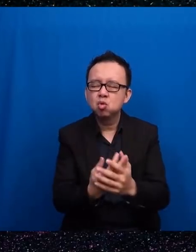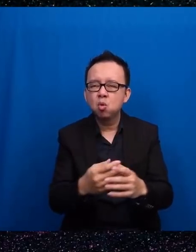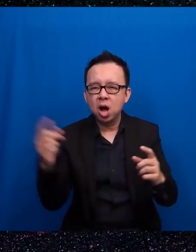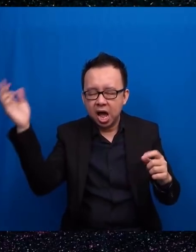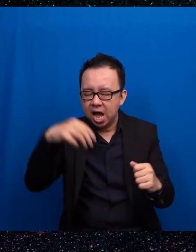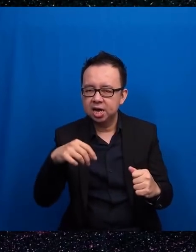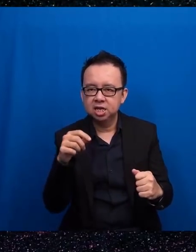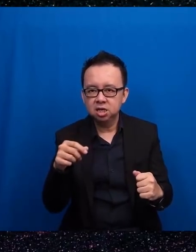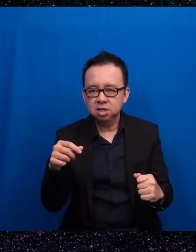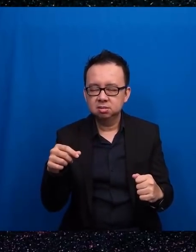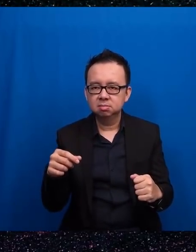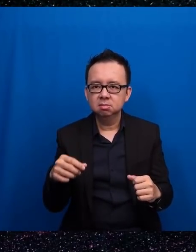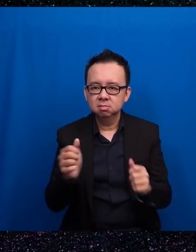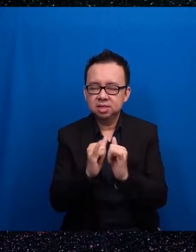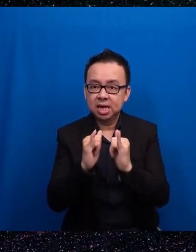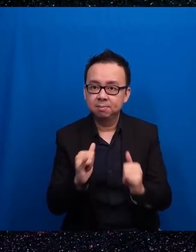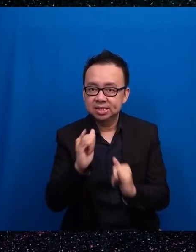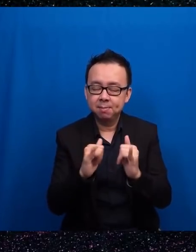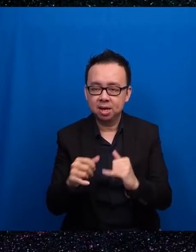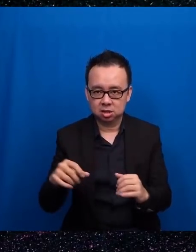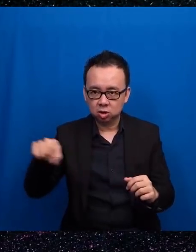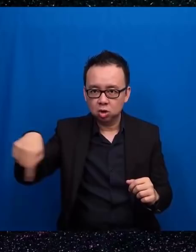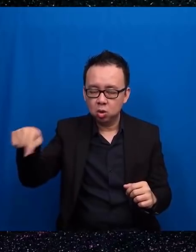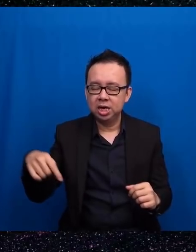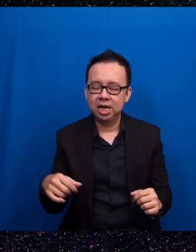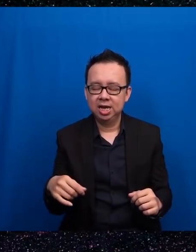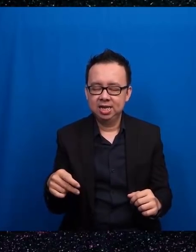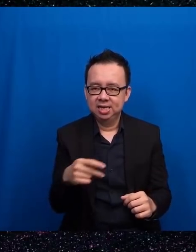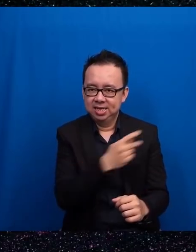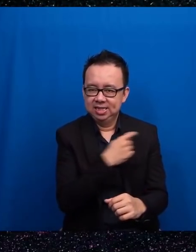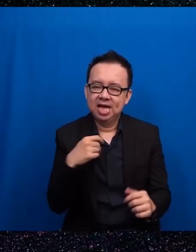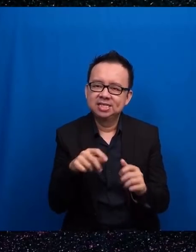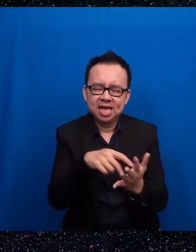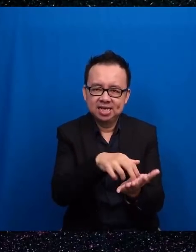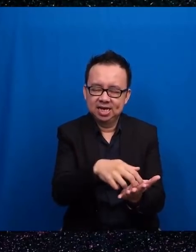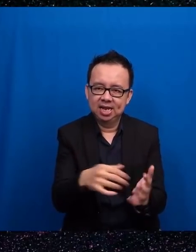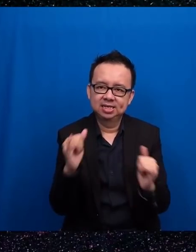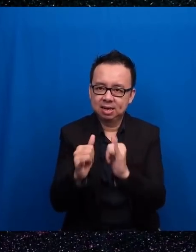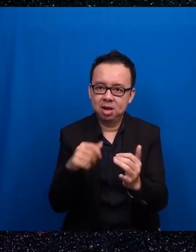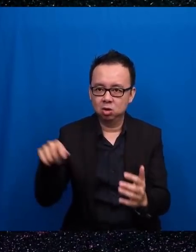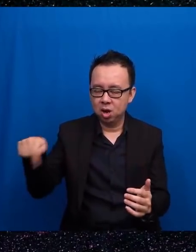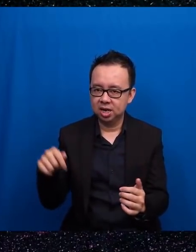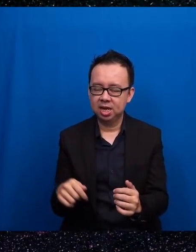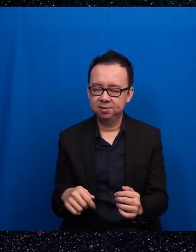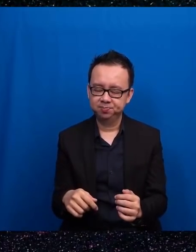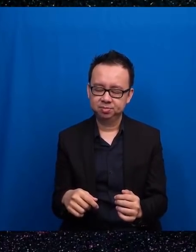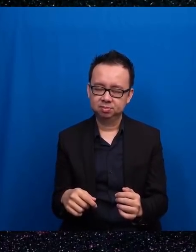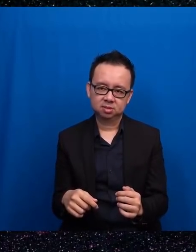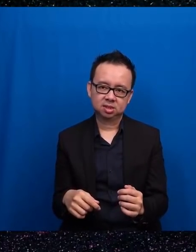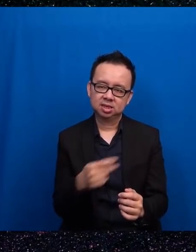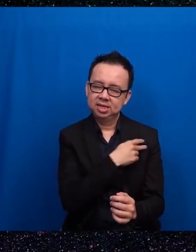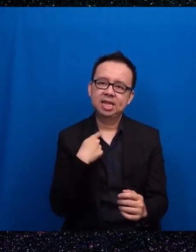break dari kerja bersama dengan keluarga. Bolehlah kita jalan-jalan segalanya, kita nggak usah seperti orang Yahudi, karena beda. Karena kita di perjanjian